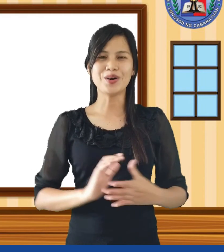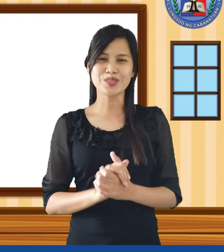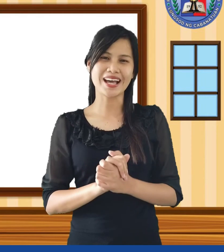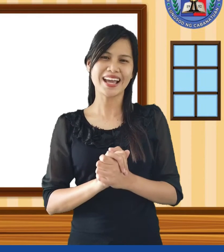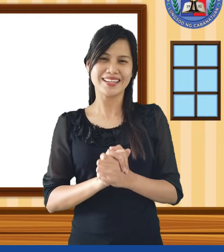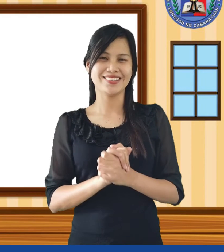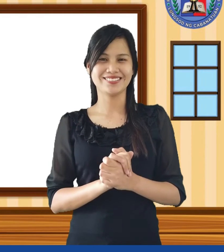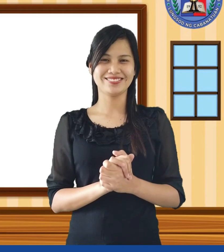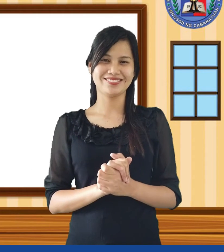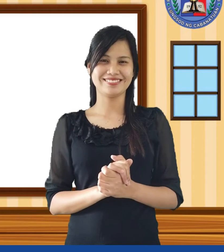Mahusay.